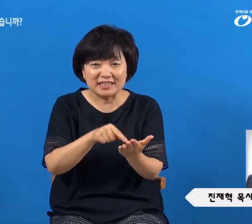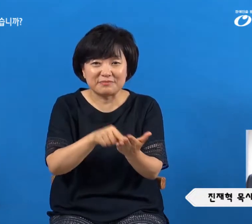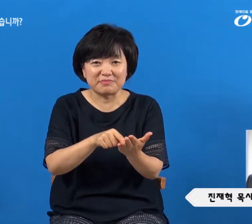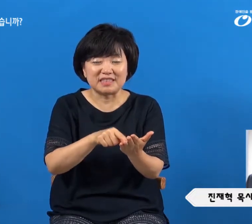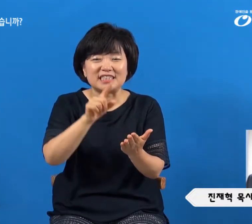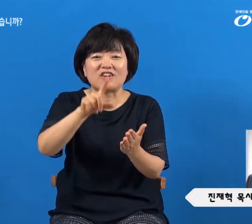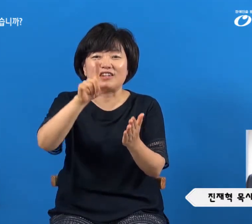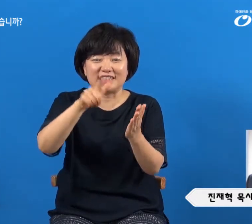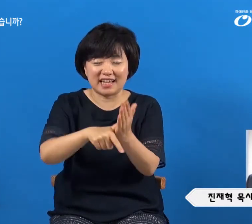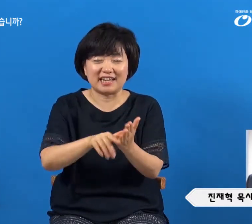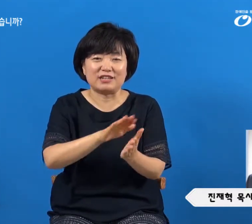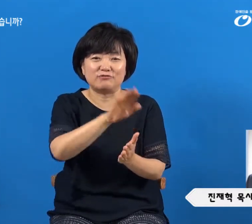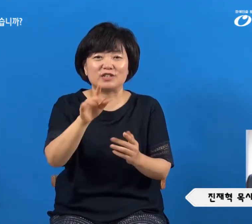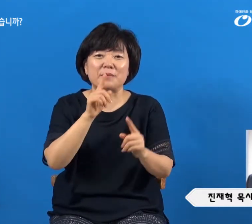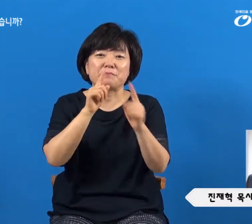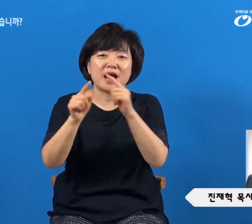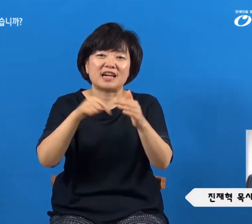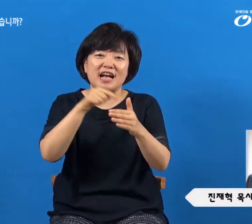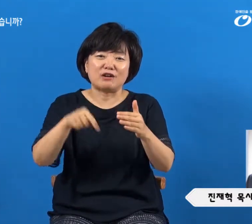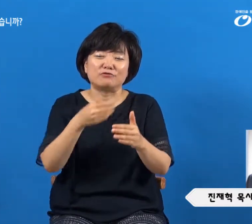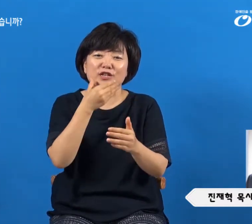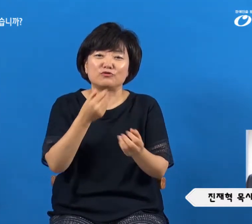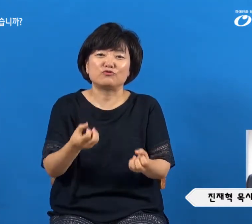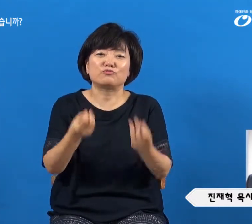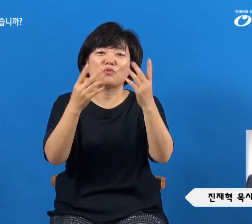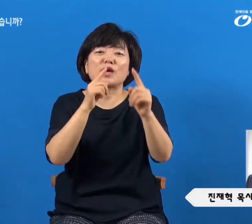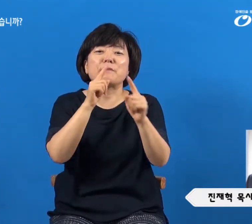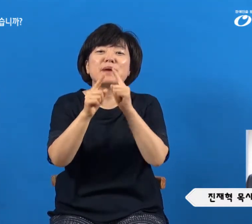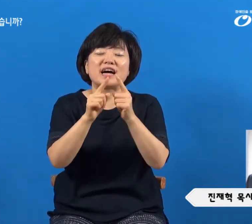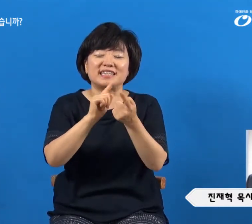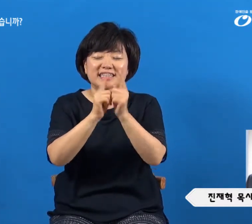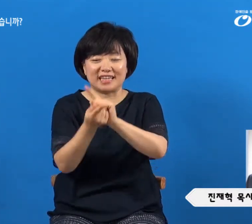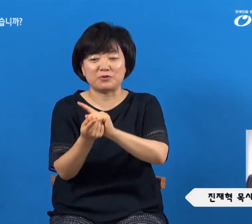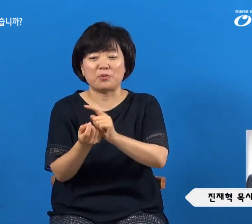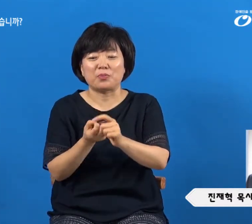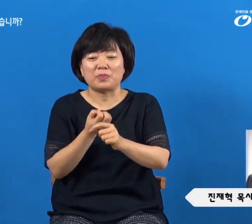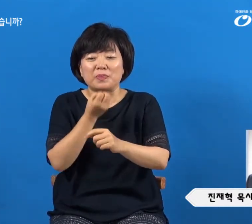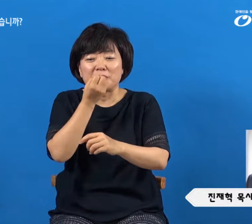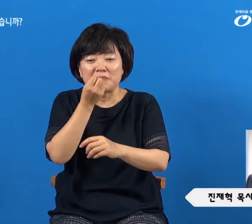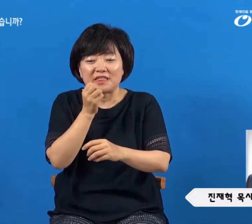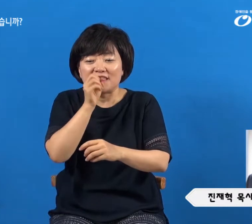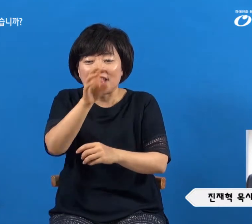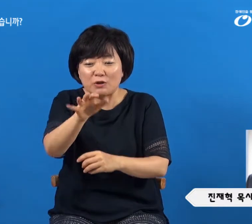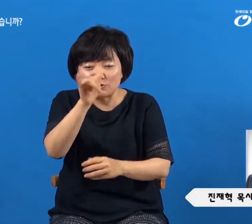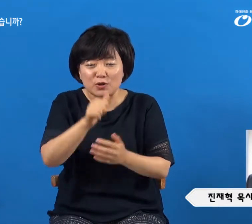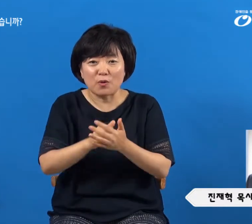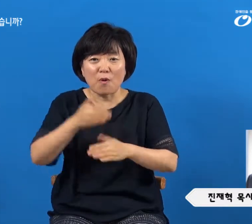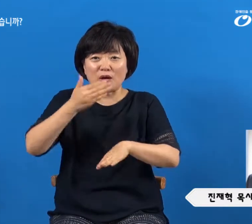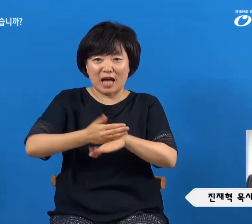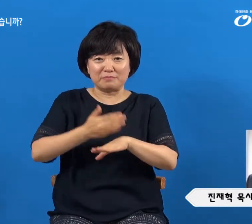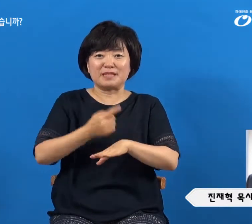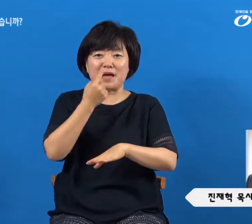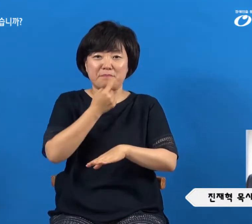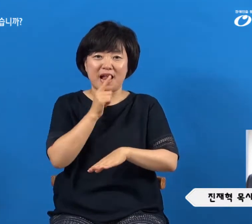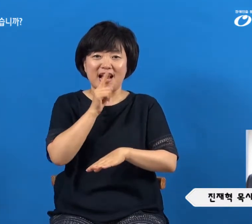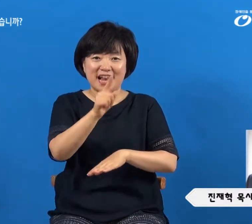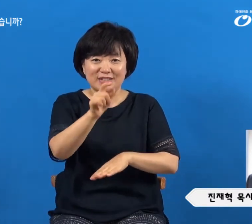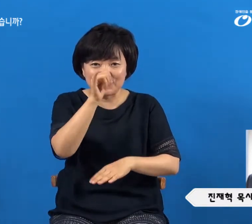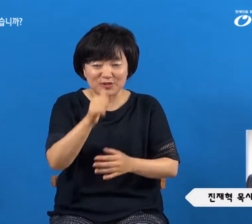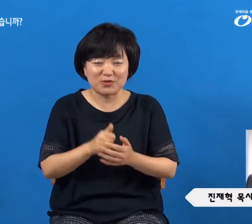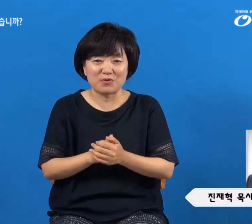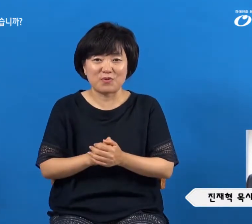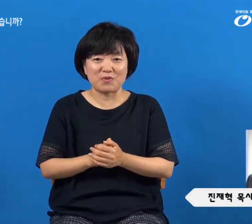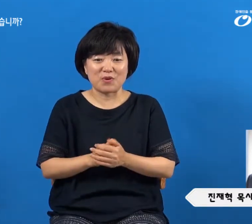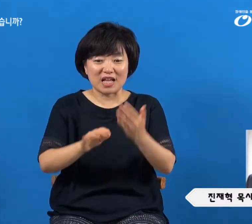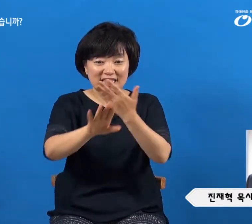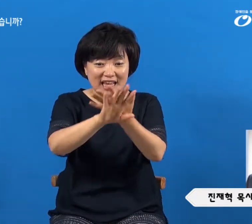때가 우리의 말 가운데 축복의 말이 나올 수 있음을, 감사의 말이 나올 수 있음을, 남을 세우고